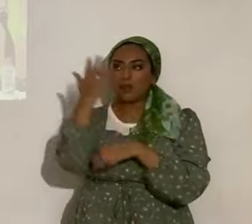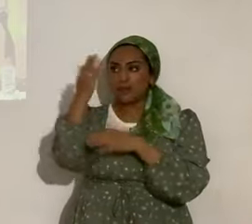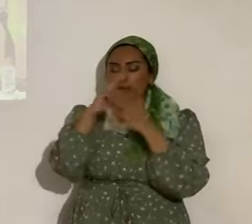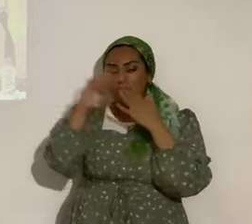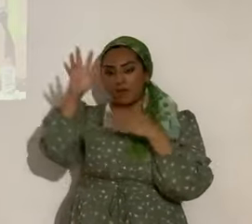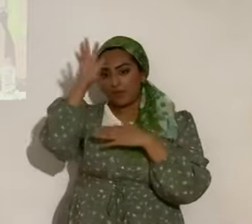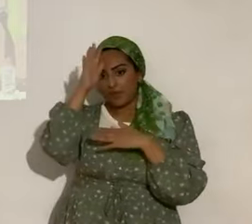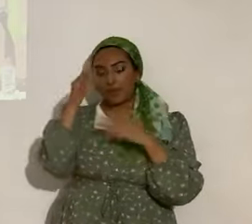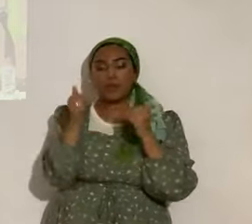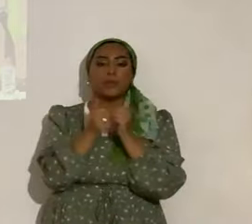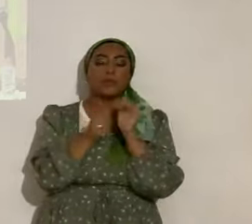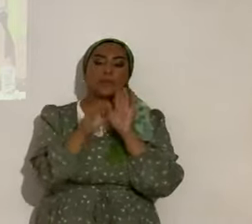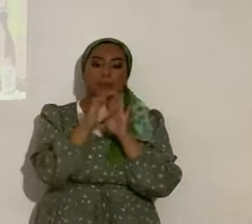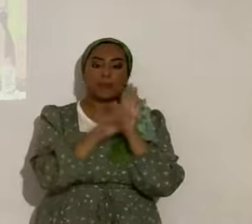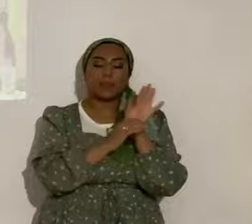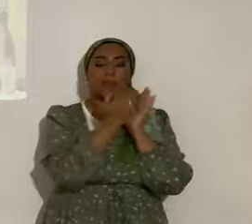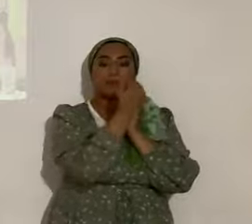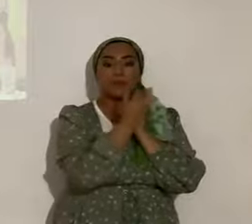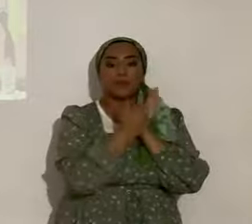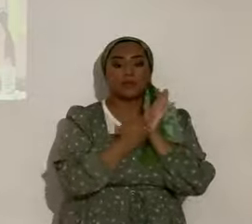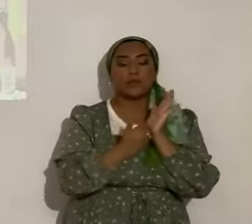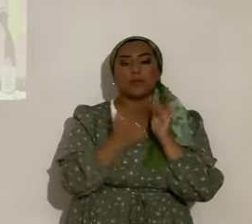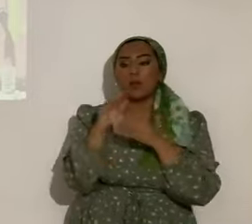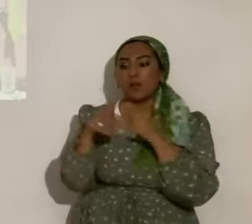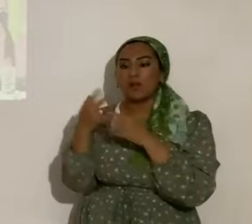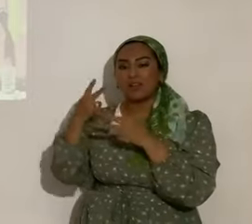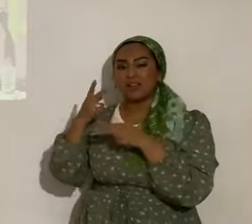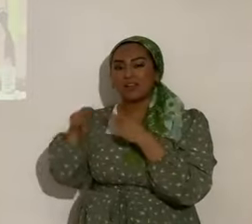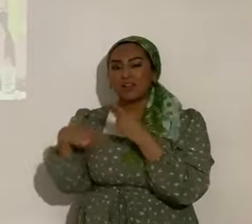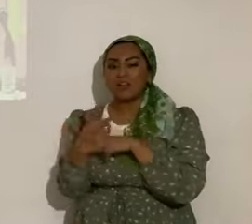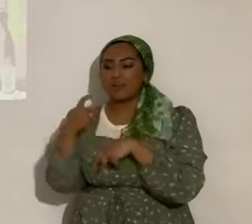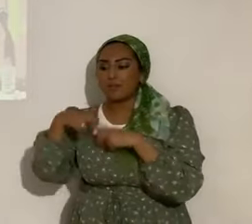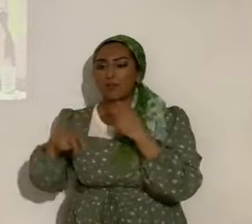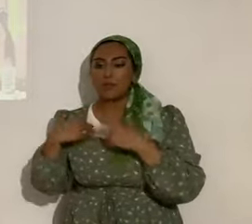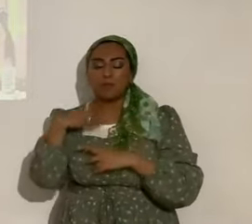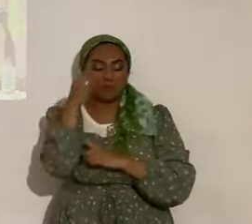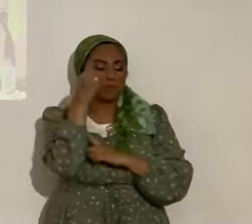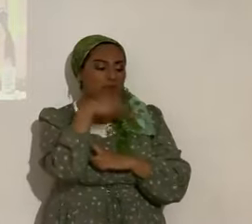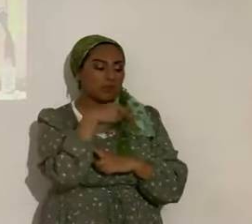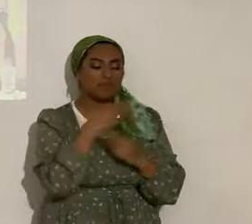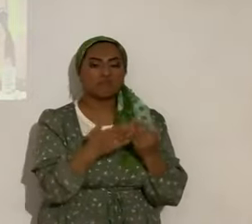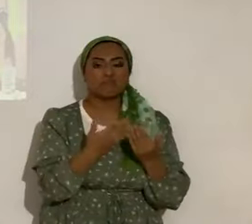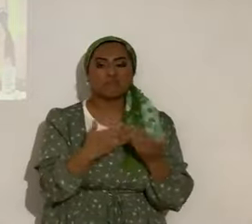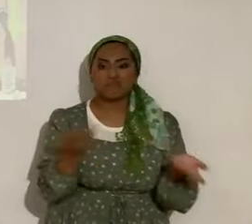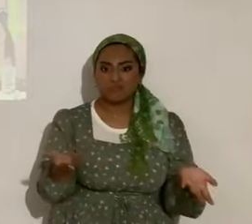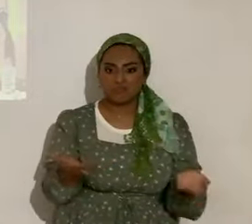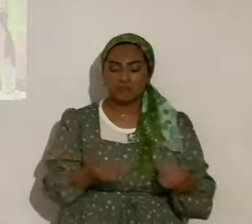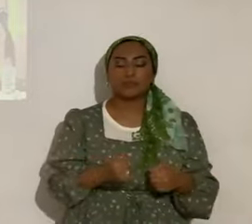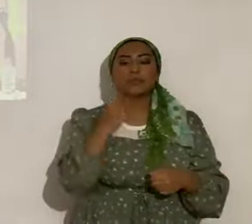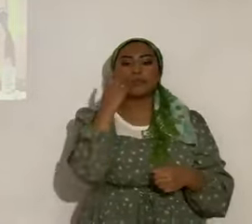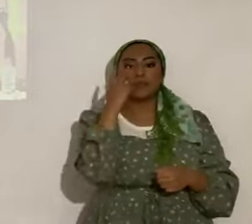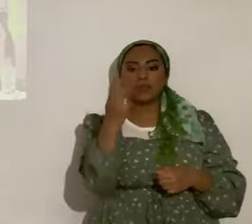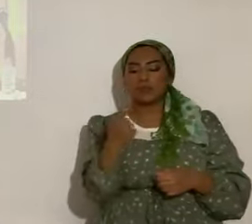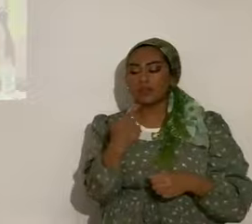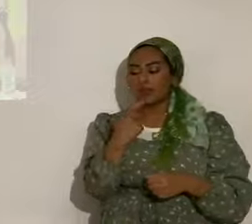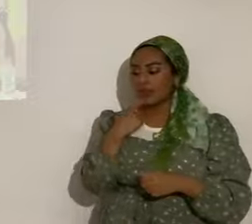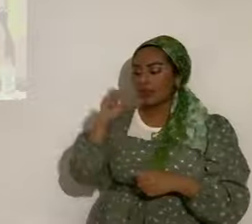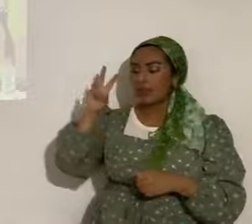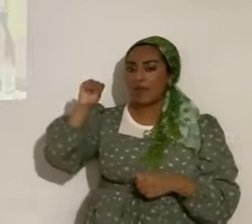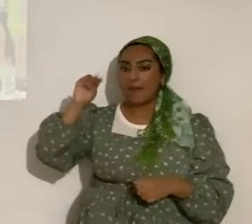Con estos mandamientos, entonces se supera toda clase de dificultades. ¿Verdad? Miren cómo dice el